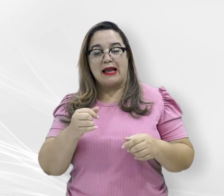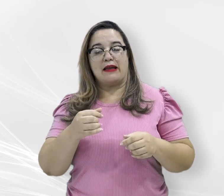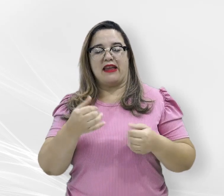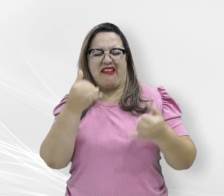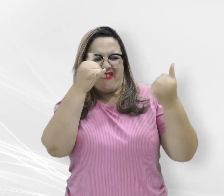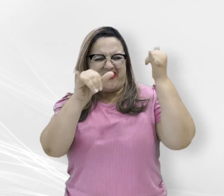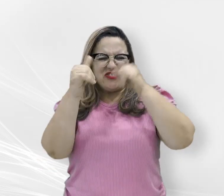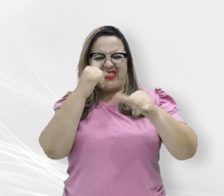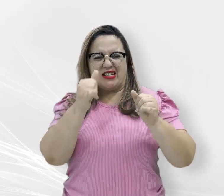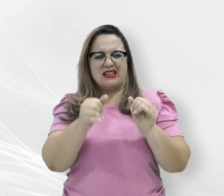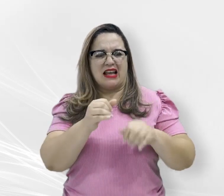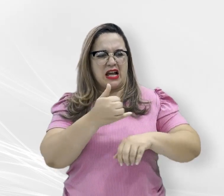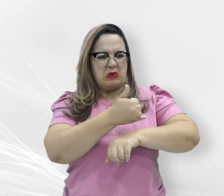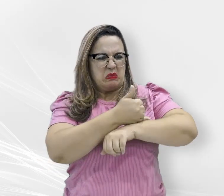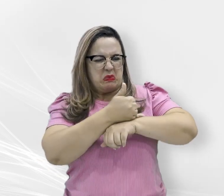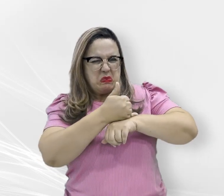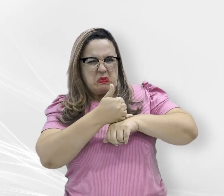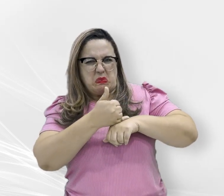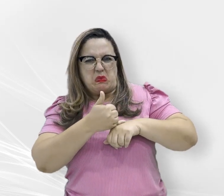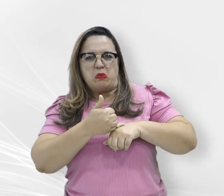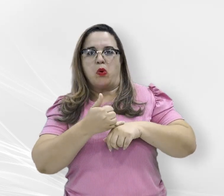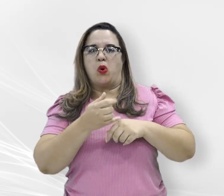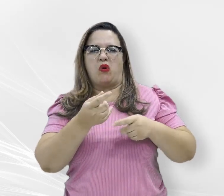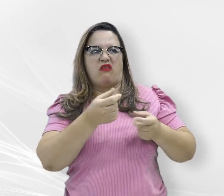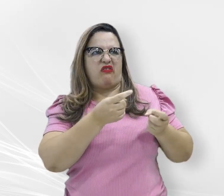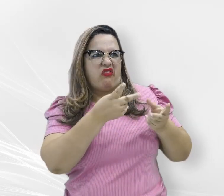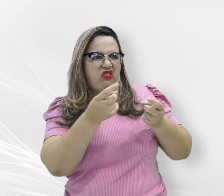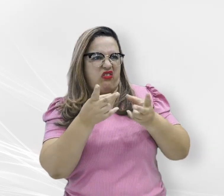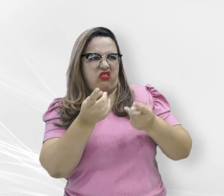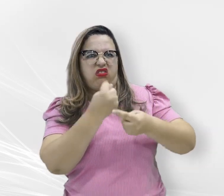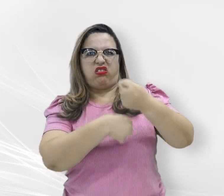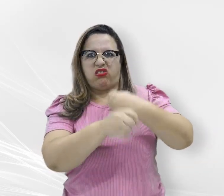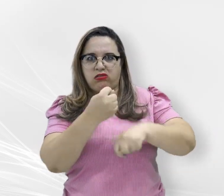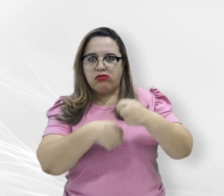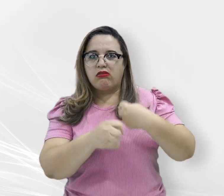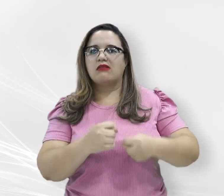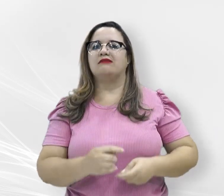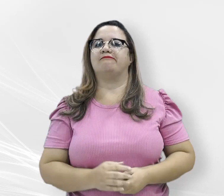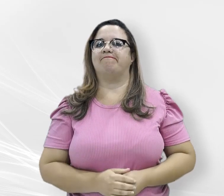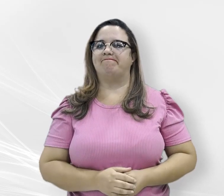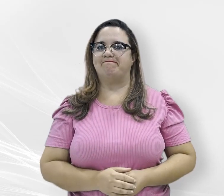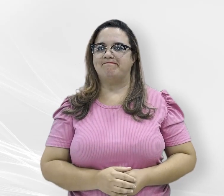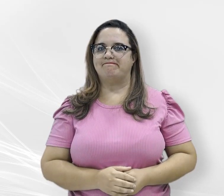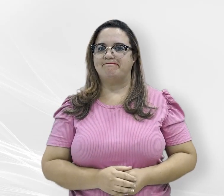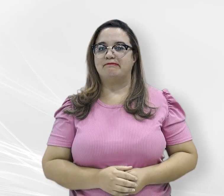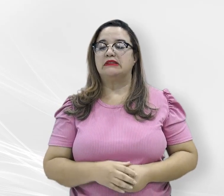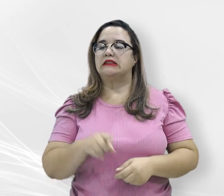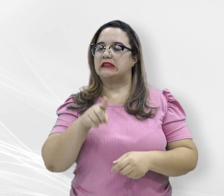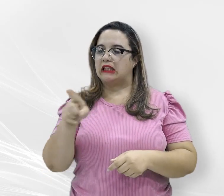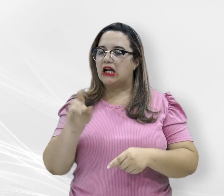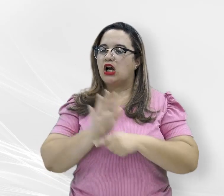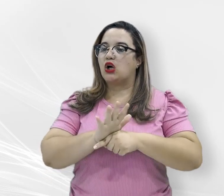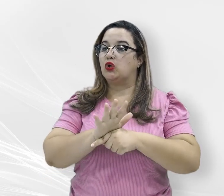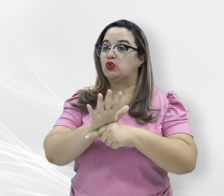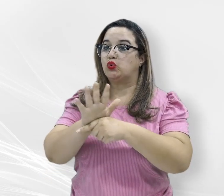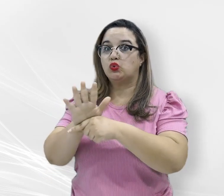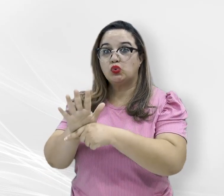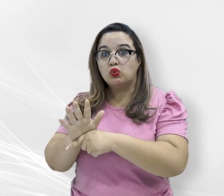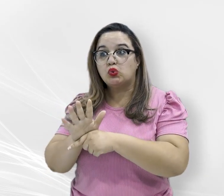drogas. A aprendizagem profissional se agiganta justamente por oferecer, em especial aos adolescentes e jovens